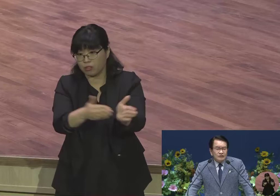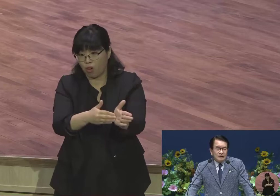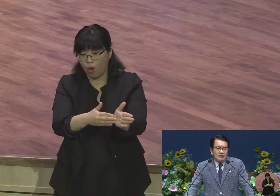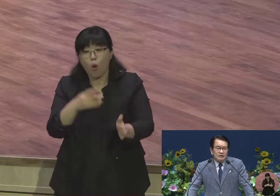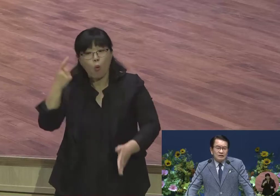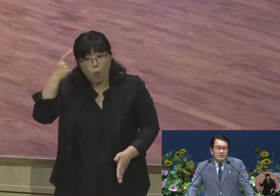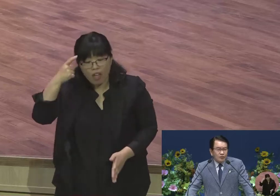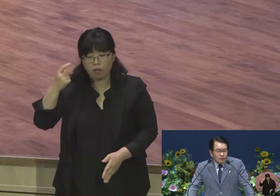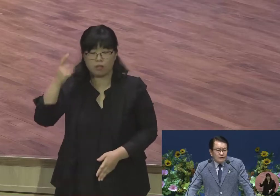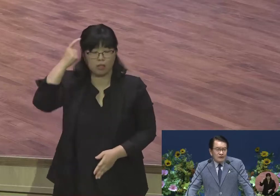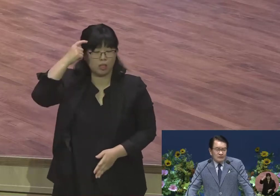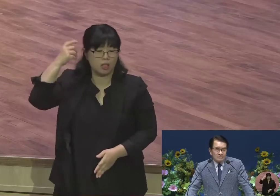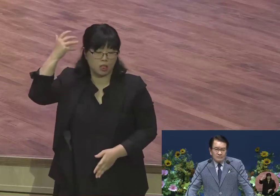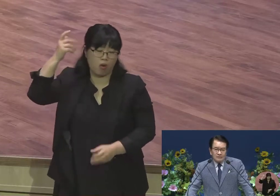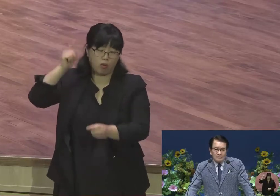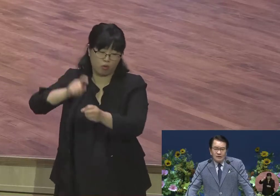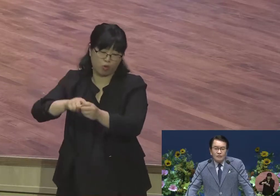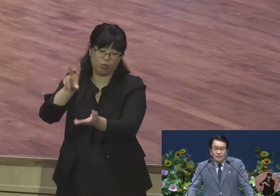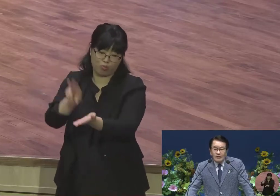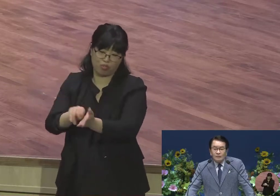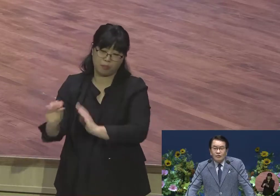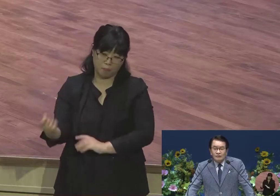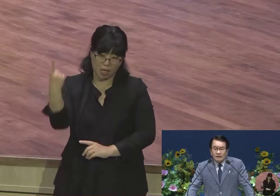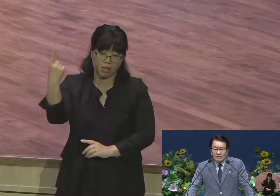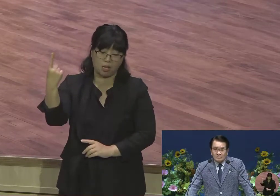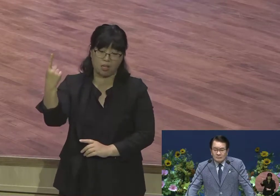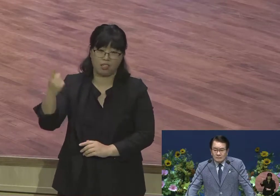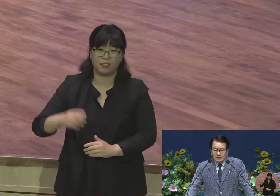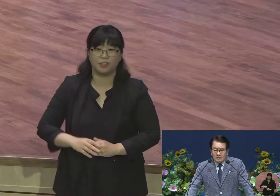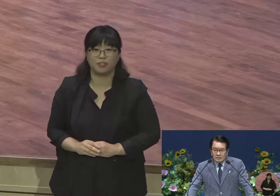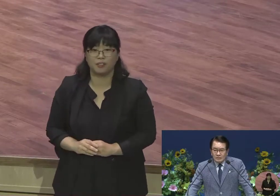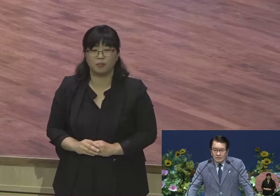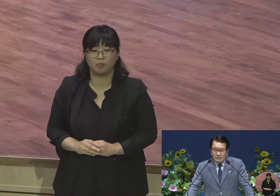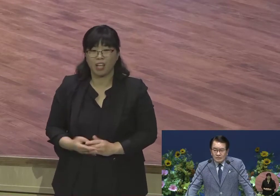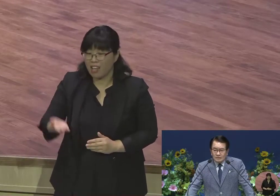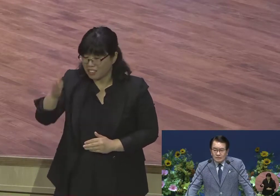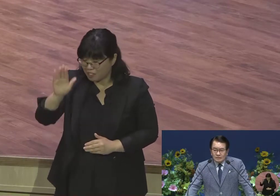영에서부터 시작되는데 그걸 모르잖아요. 여러분밖에 모르잖아요.